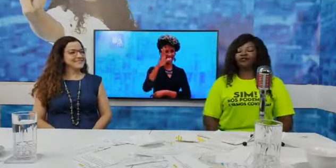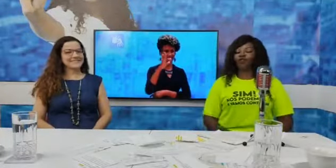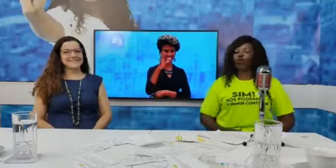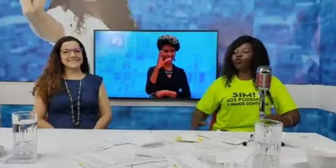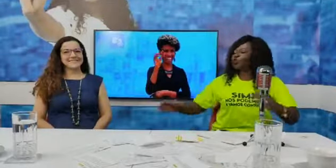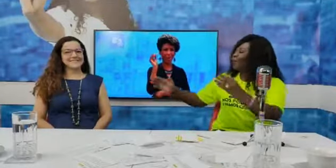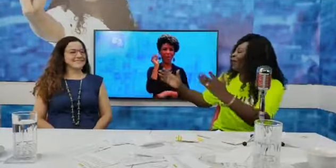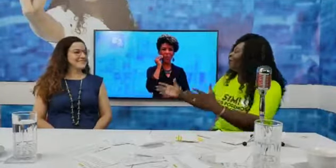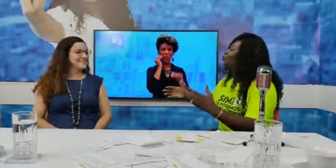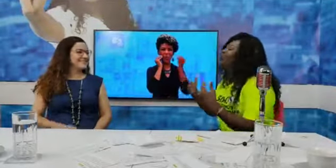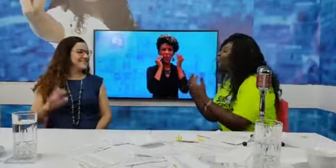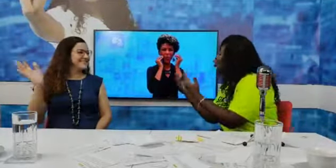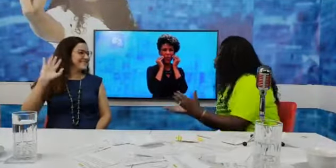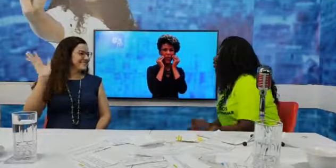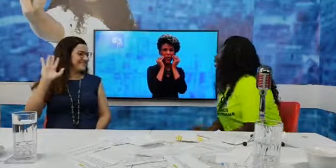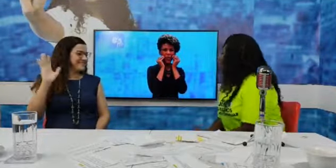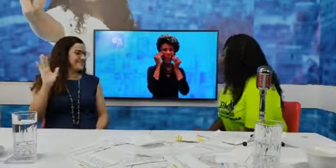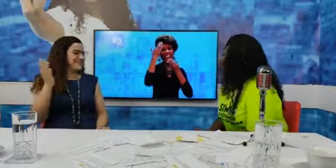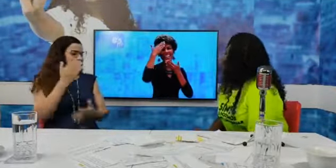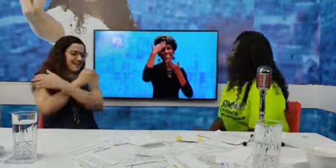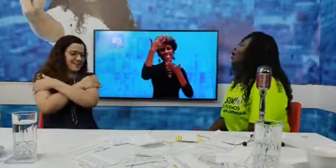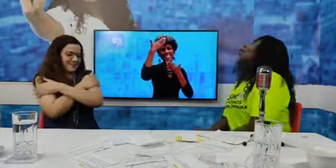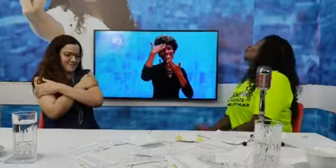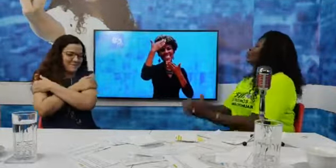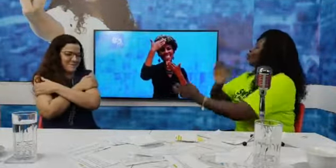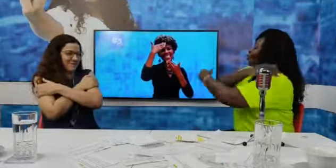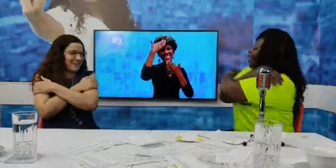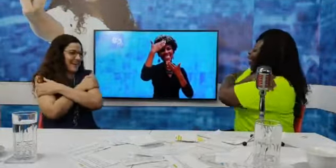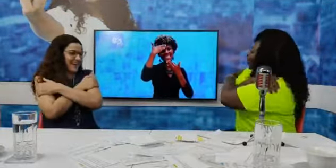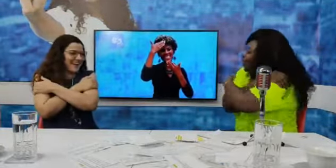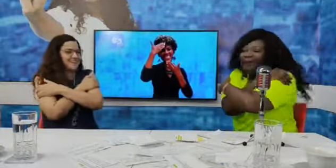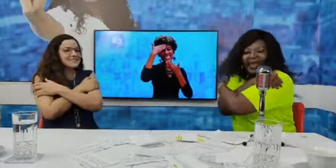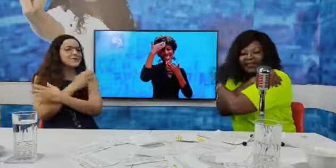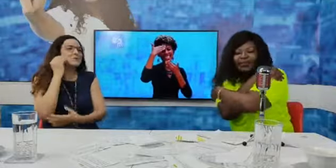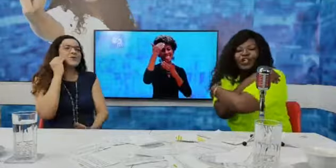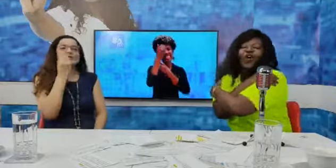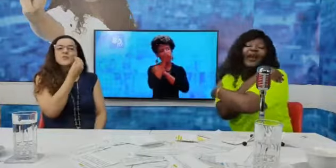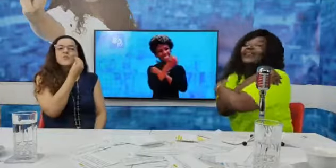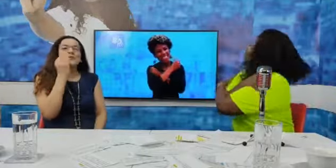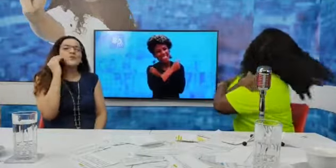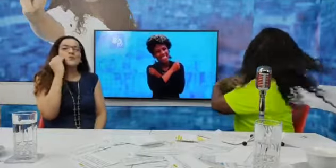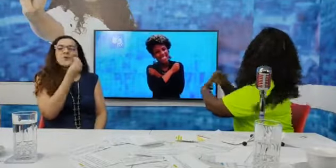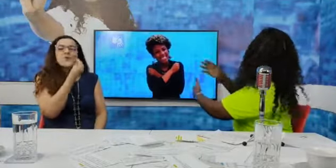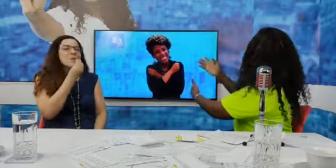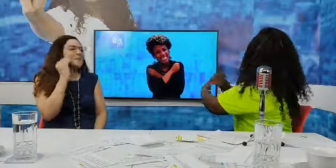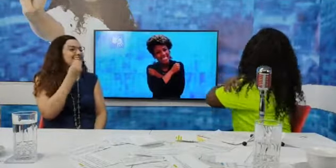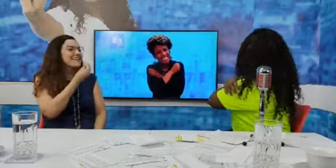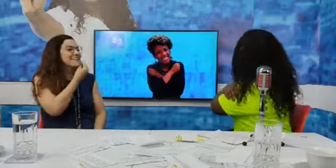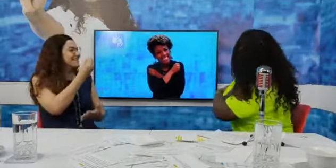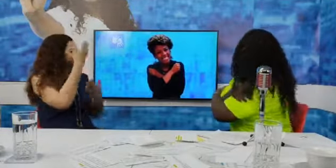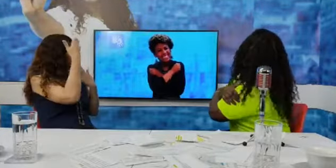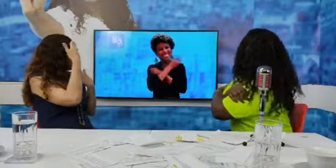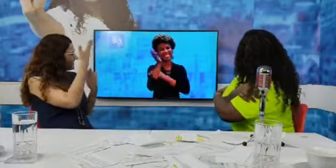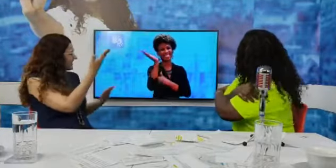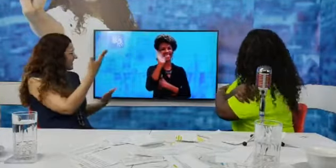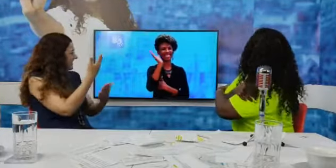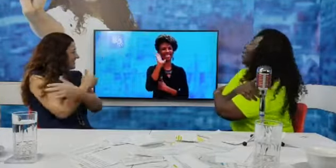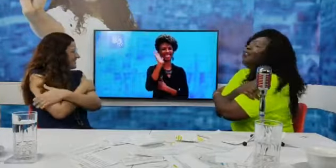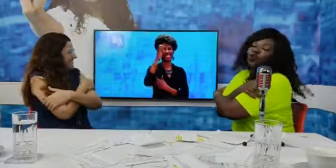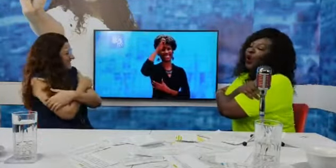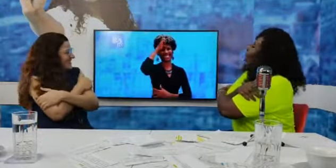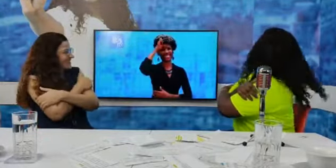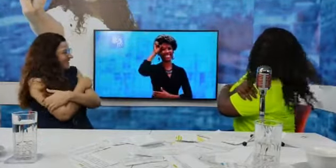coração de todos. Um beijo. Muito obrigada, Laysa. Muito obrigada mesmo, de coração. Obrigada,